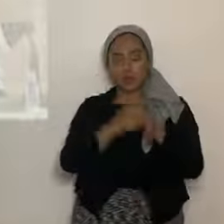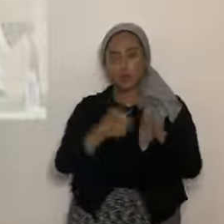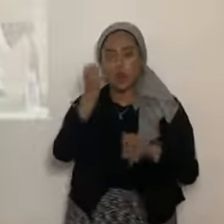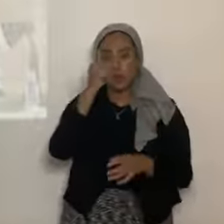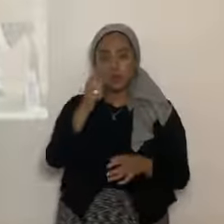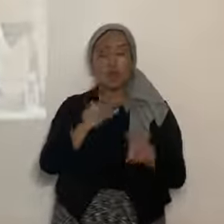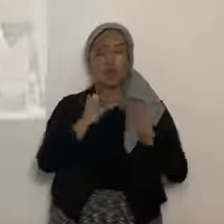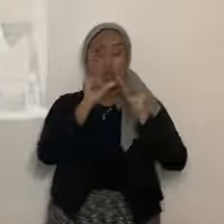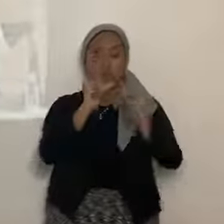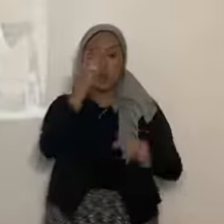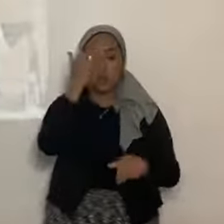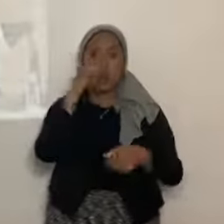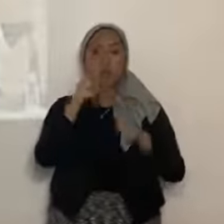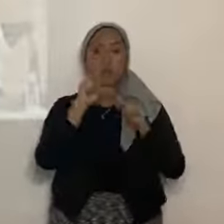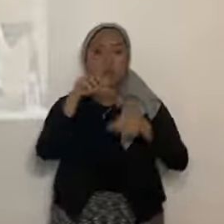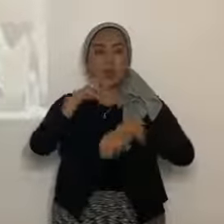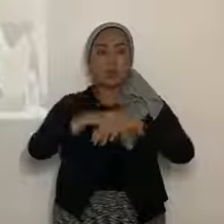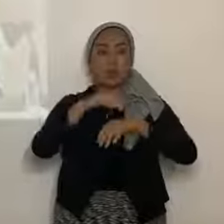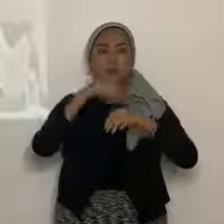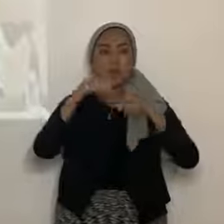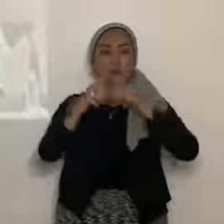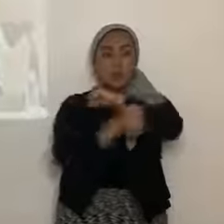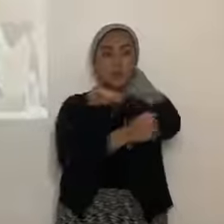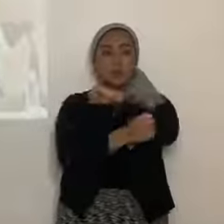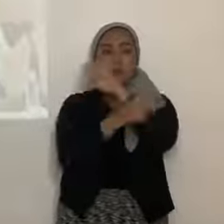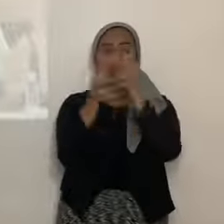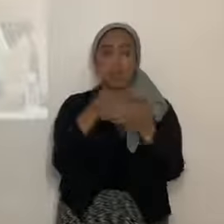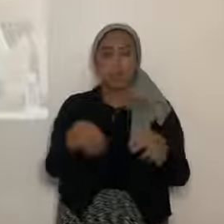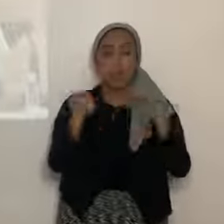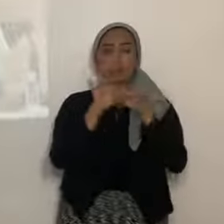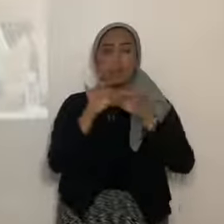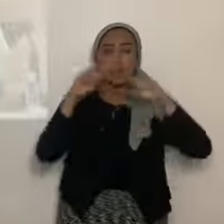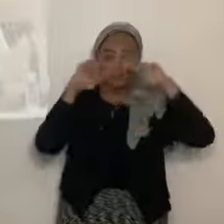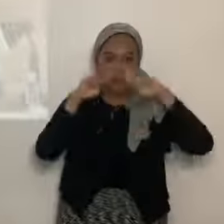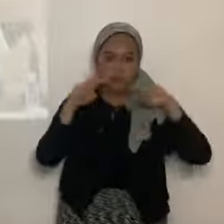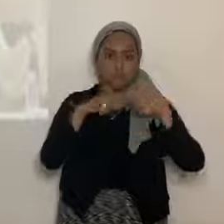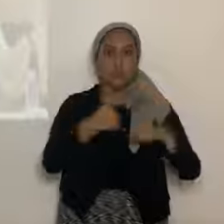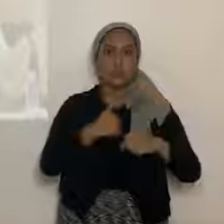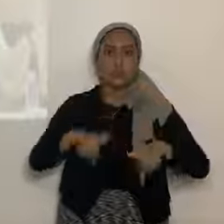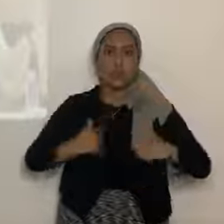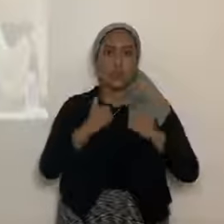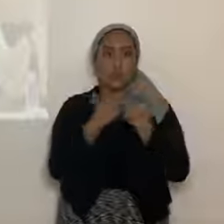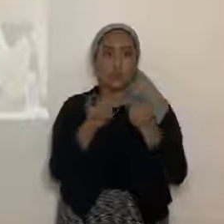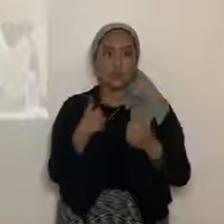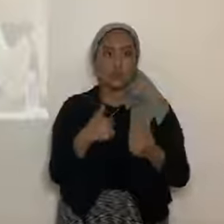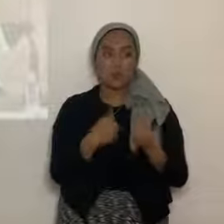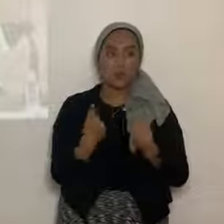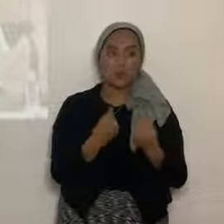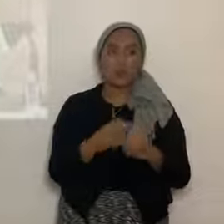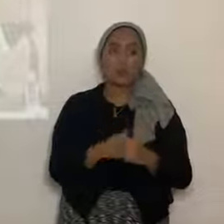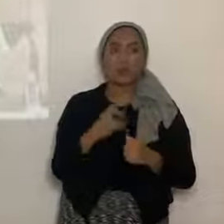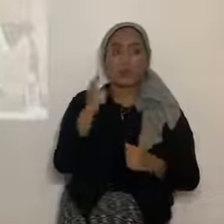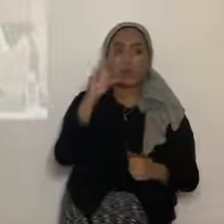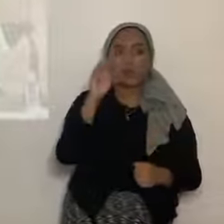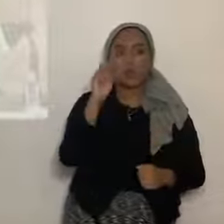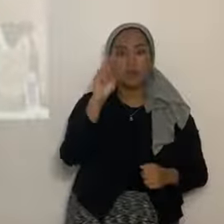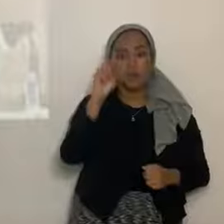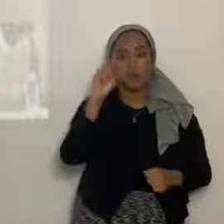Siempre por eso en cada Pesach es importante hacerse un análisis de cómo está uno. 1 Corintios 11,